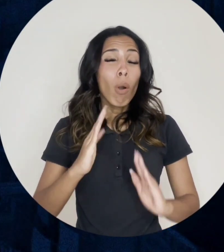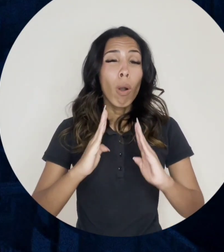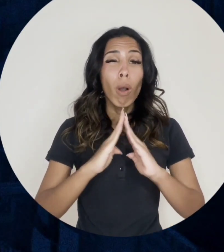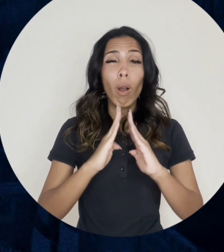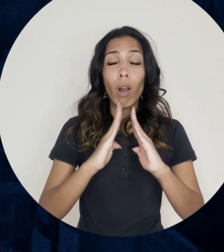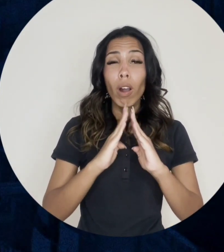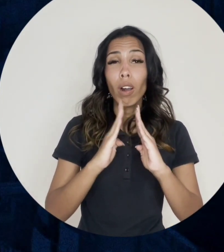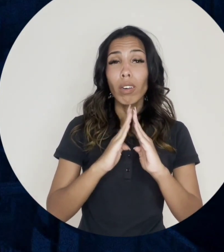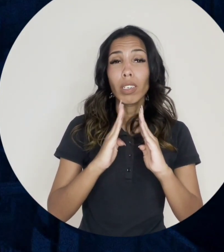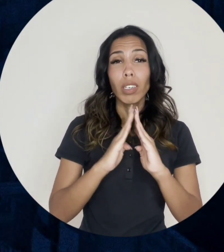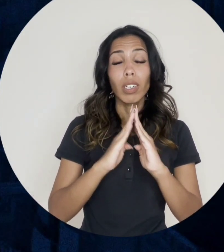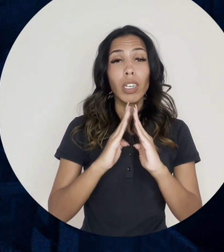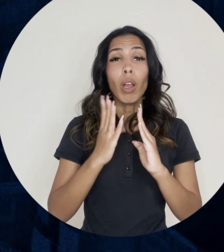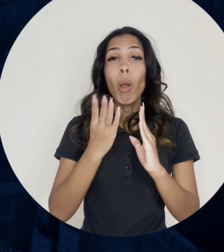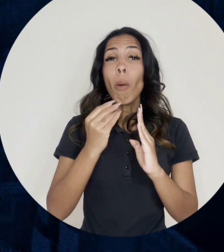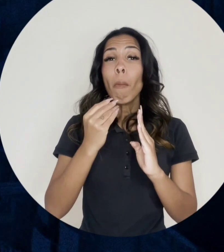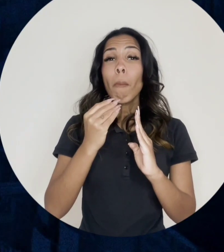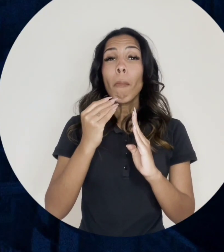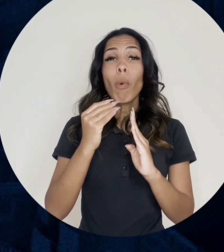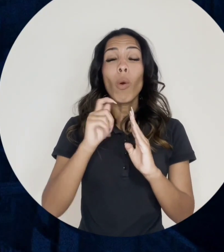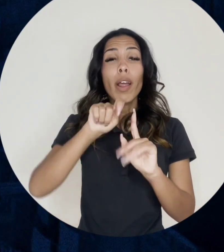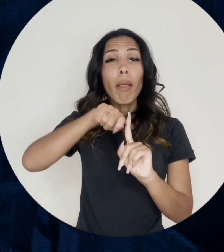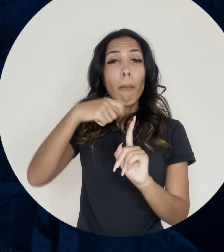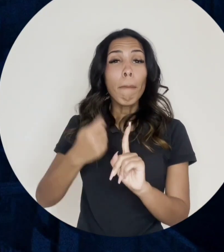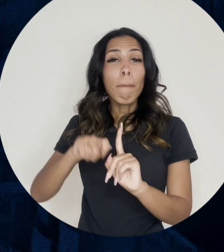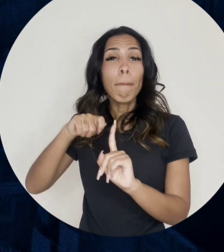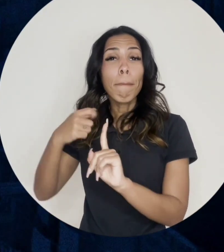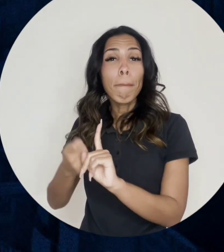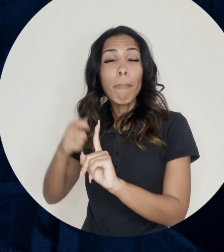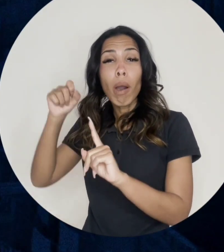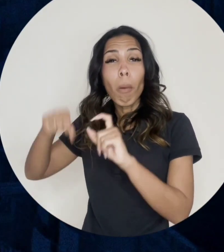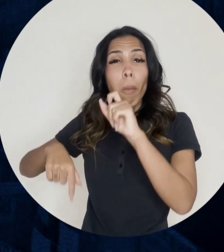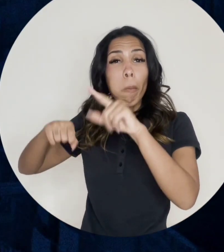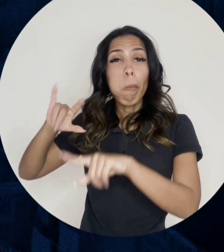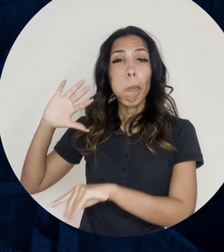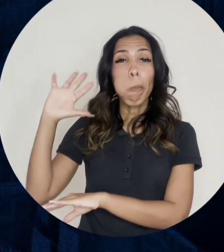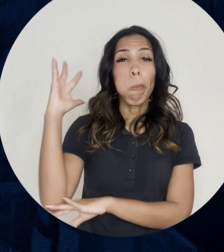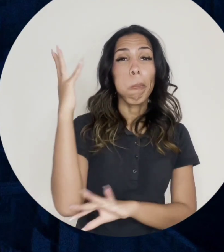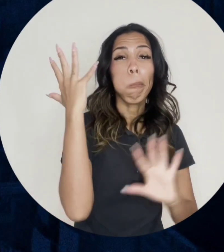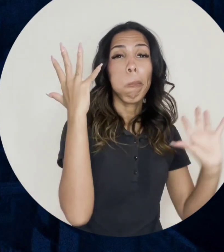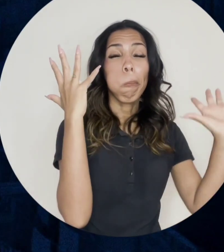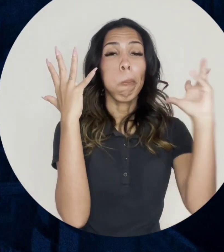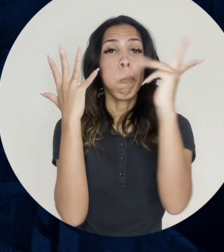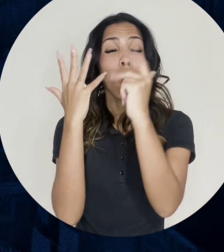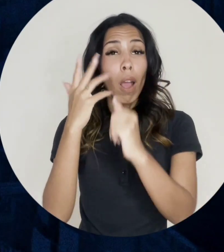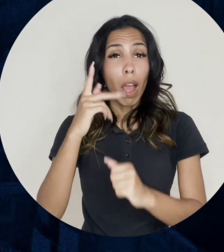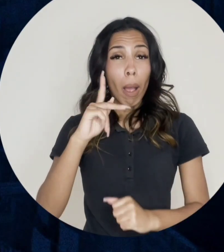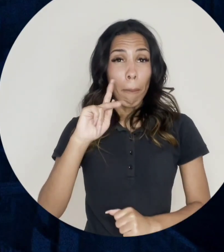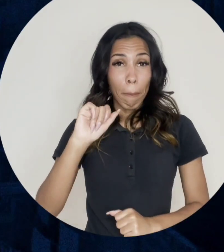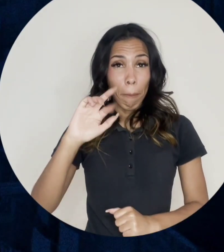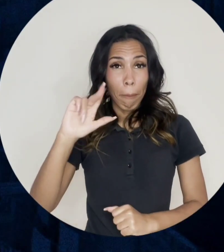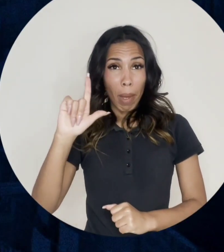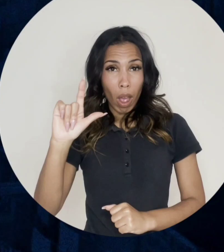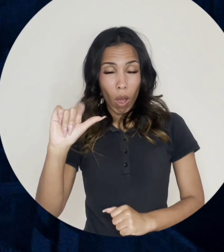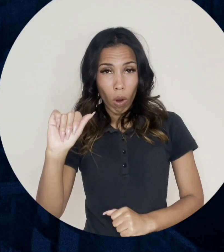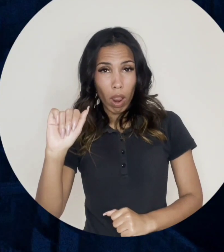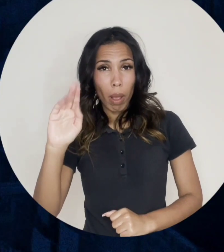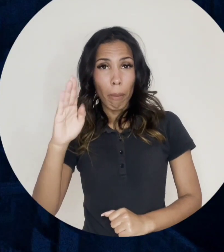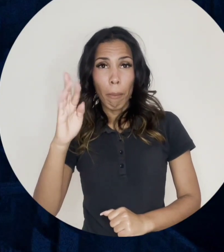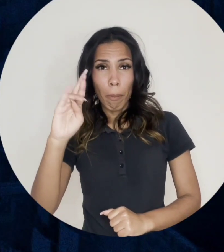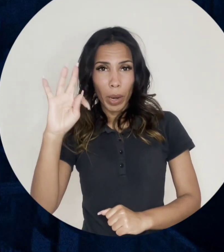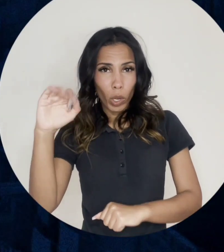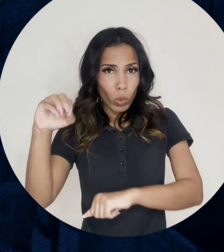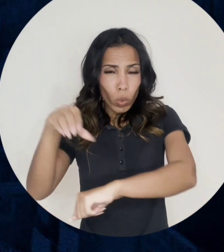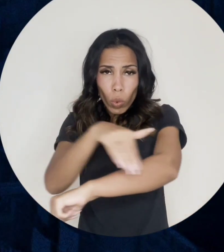era plantação de bananeira. A Paula Brito não existia. Não existia. Paula Brito não existia,